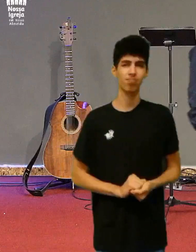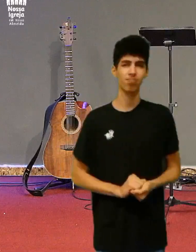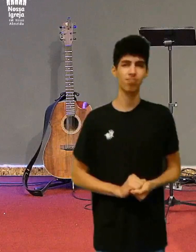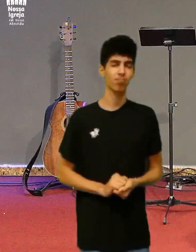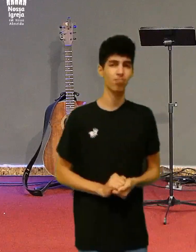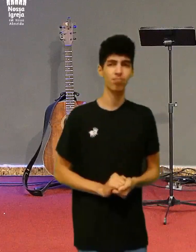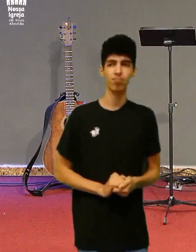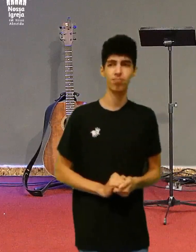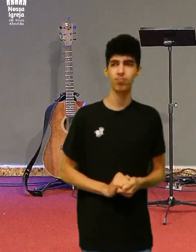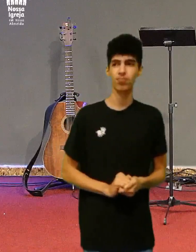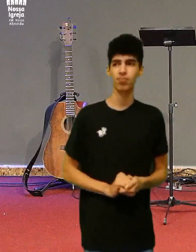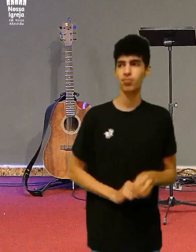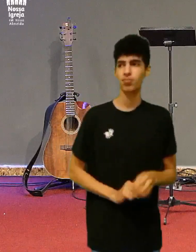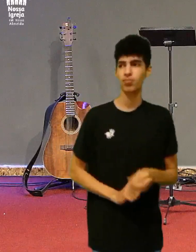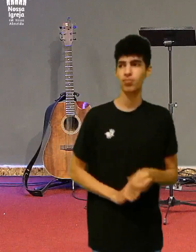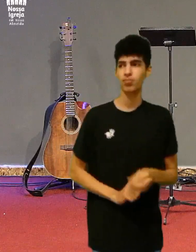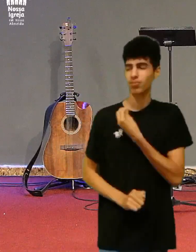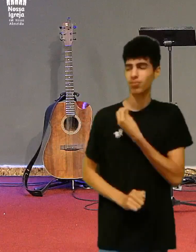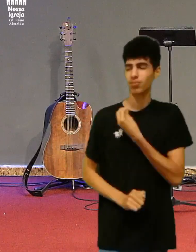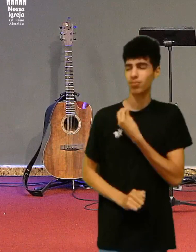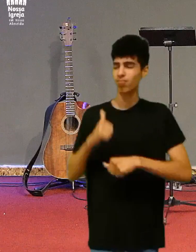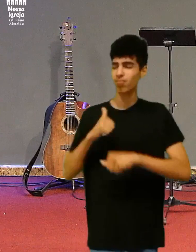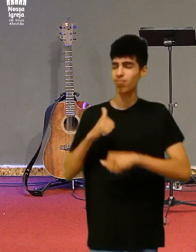Aviva-nos, Senhor. Aviva-nos.